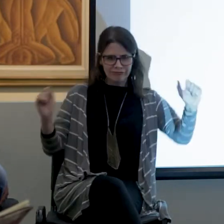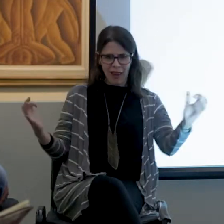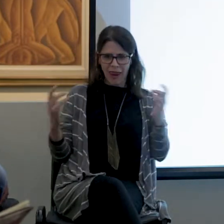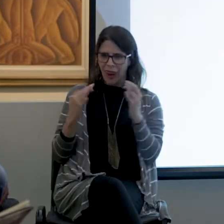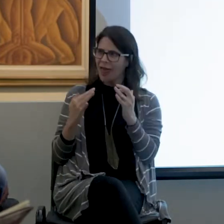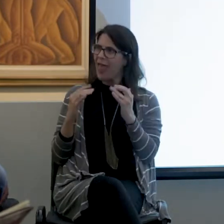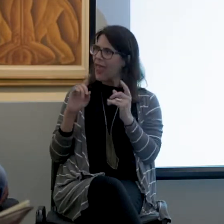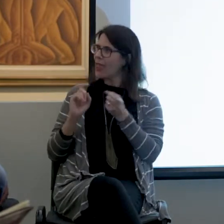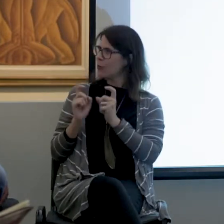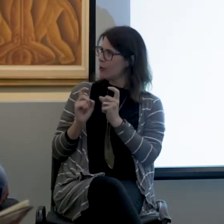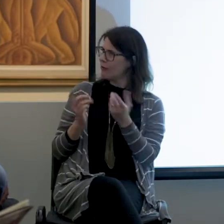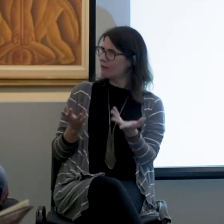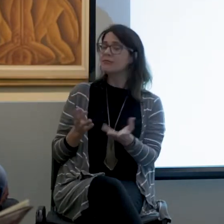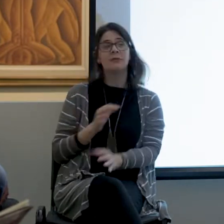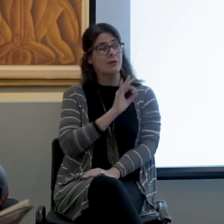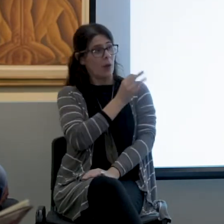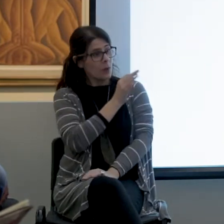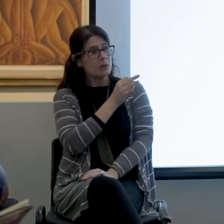os jornais são